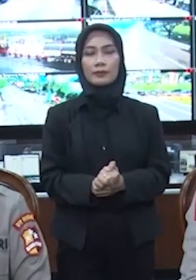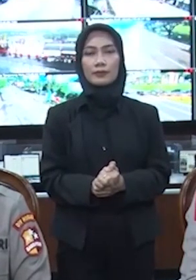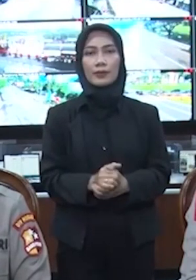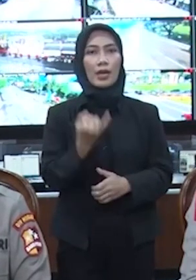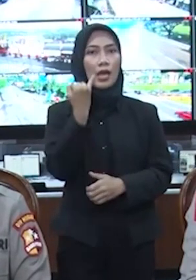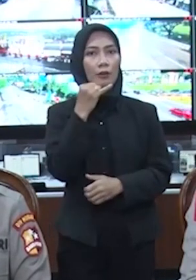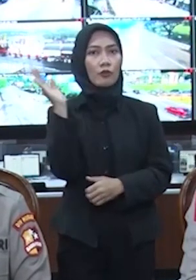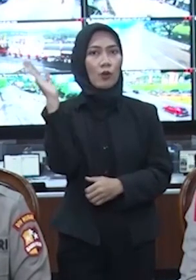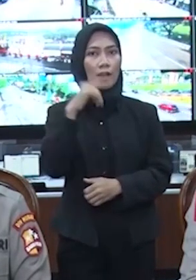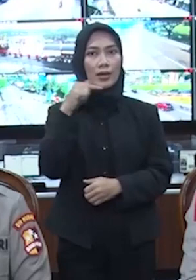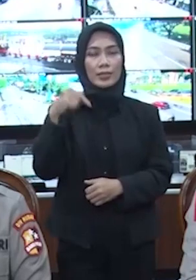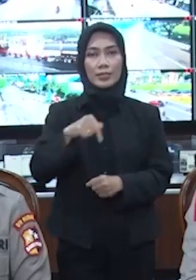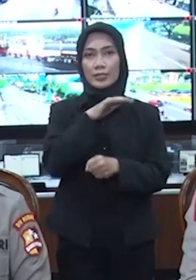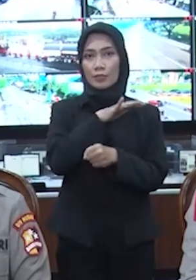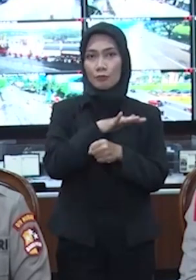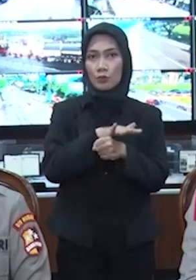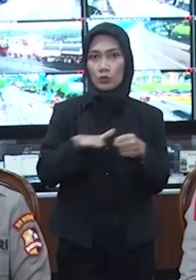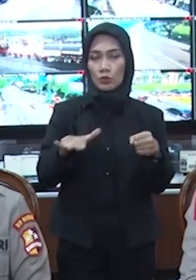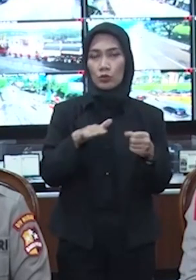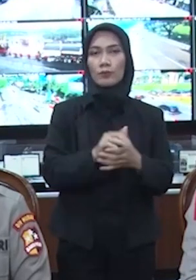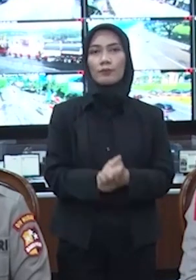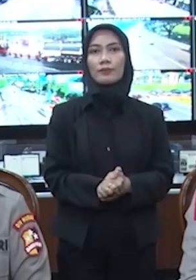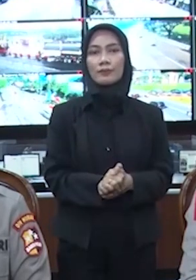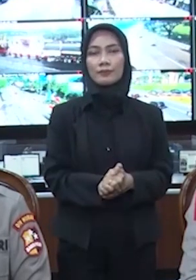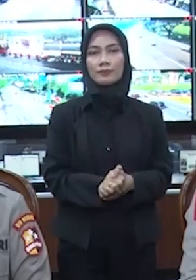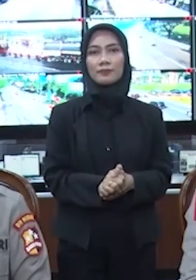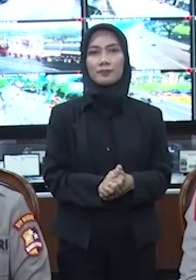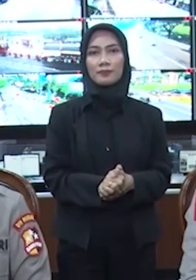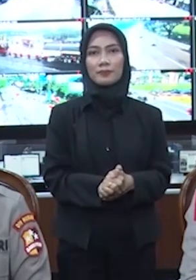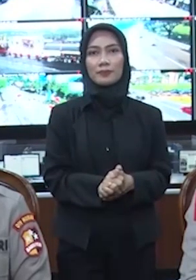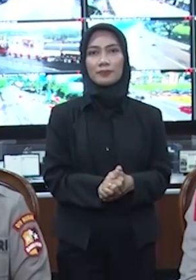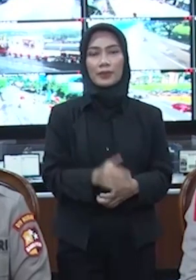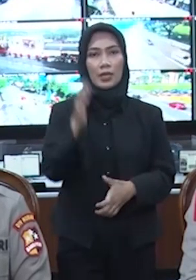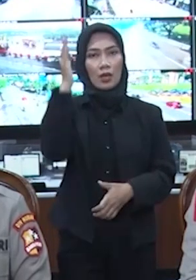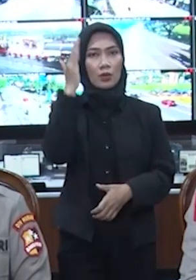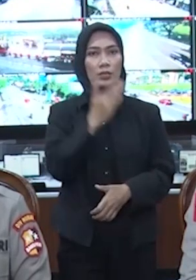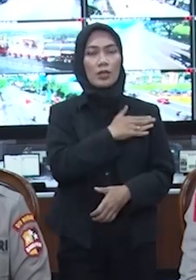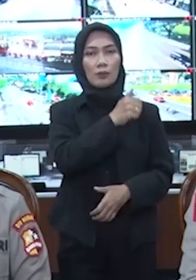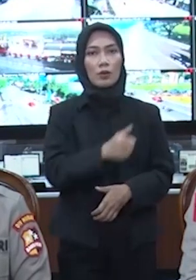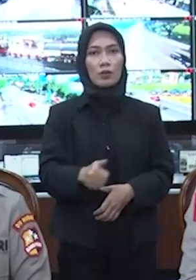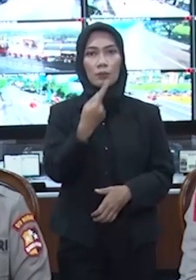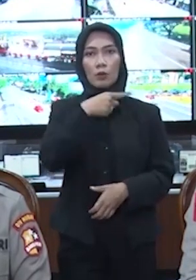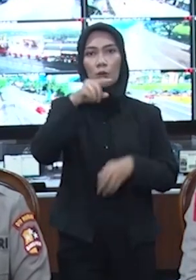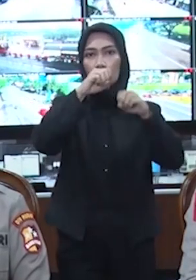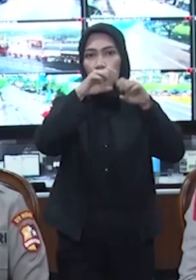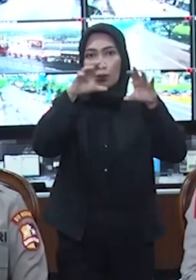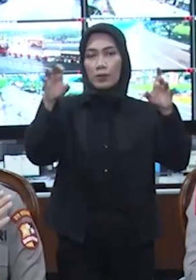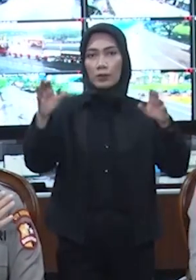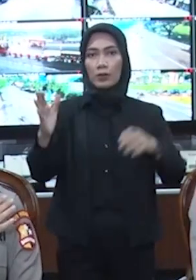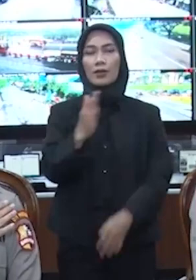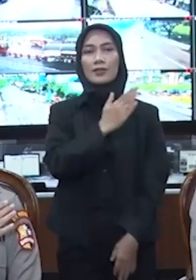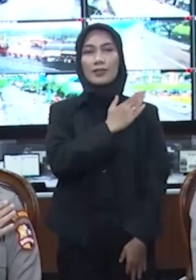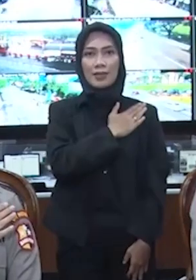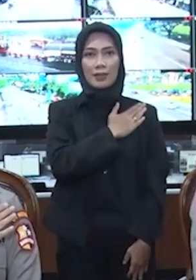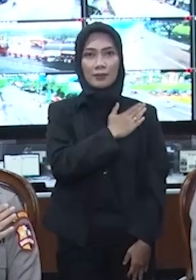kita tunggu bersama untuk update selanjutnya wassalamualaikum warahmatullahi wabarakatuh